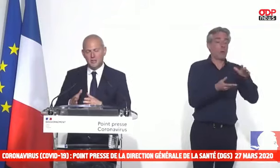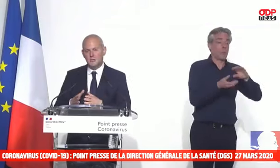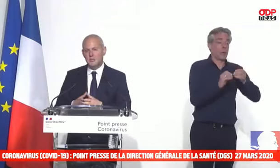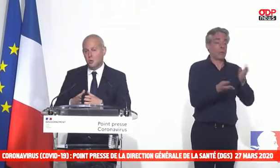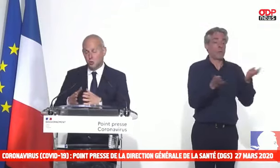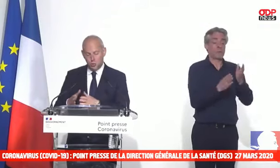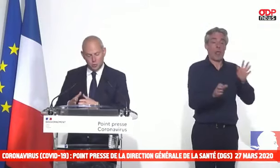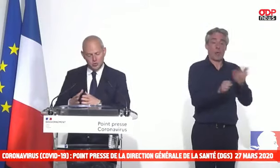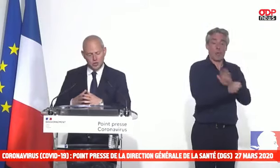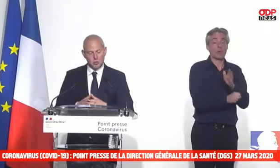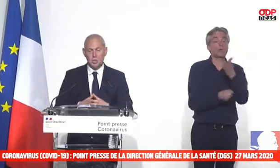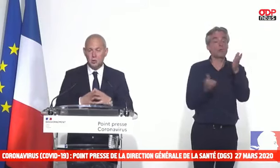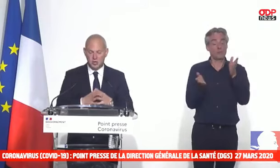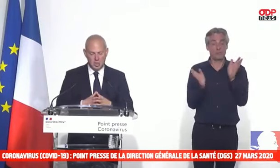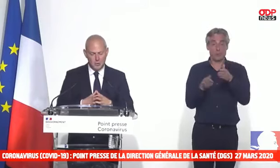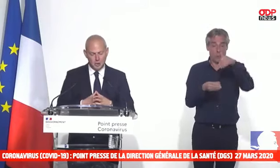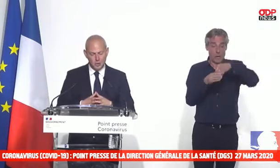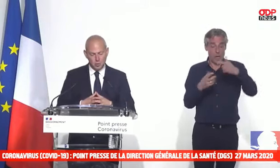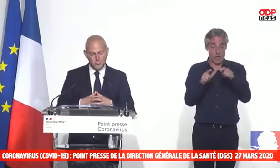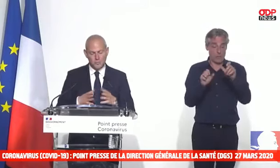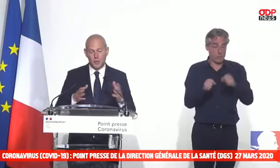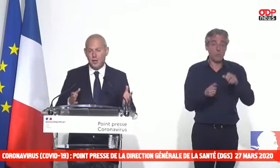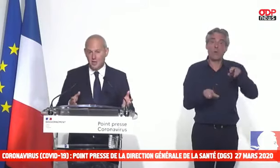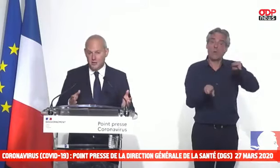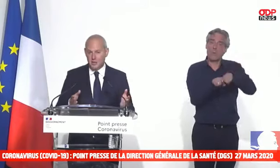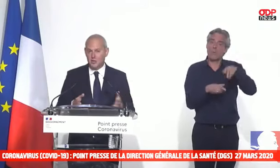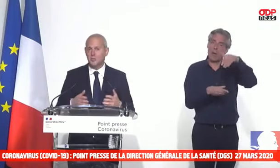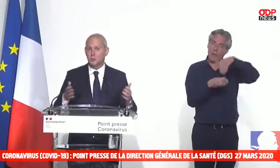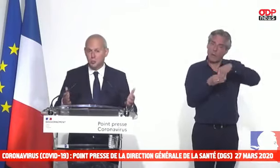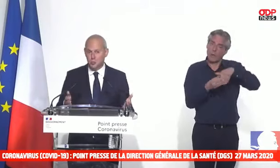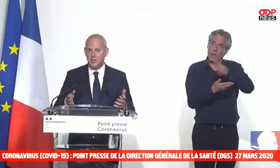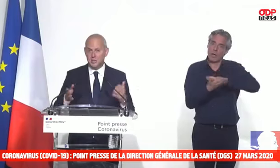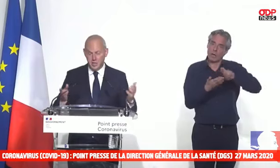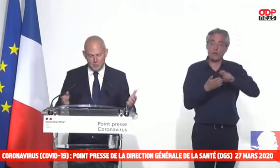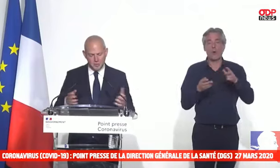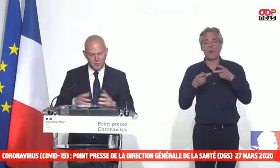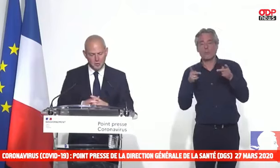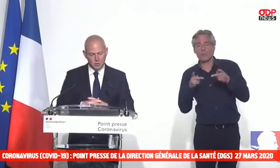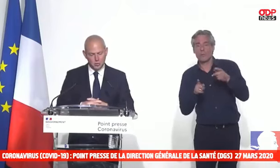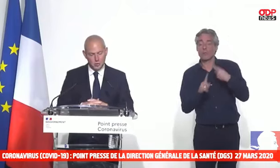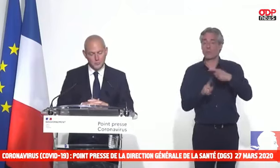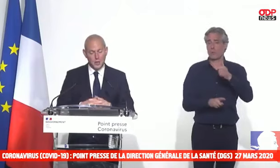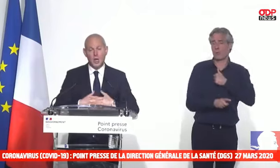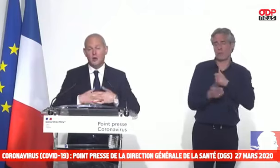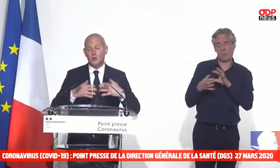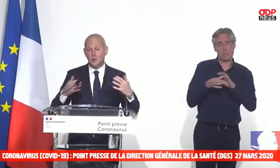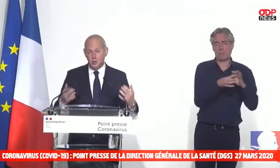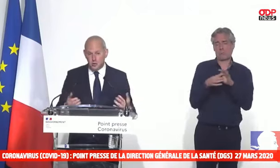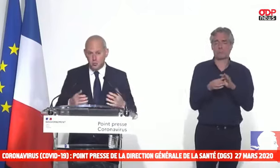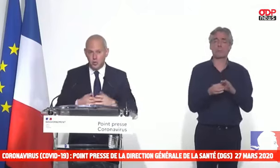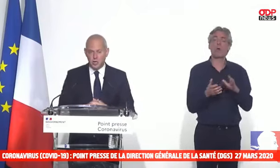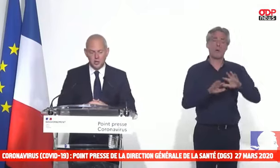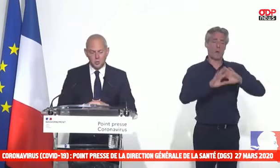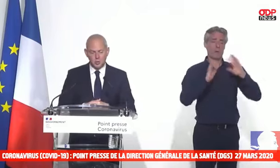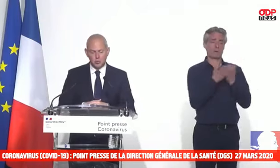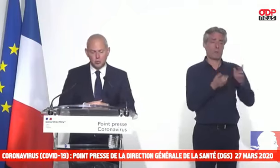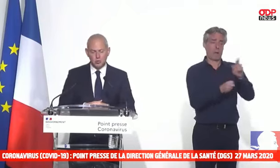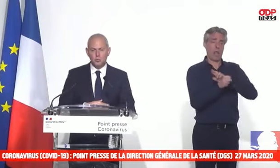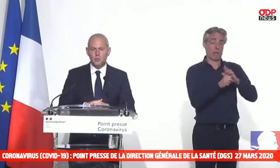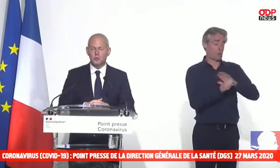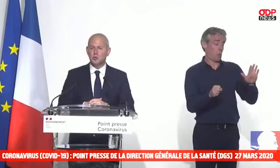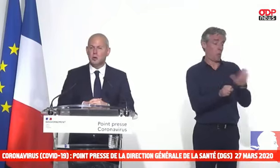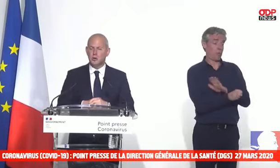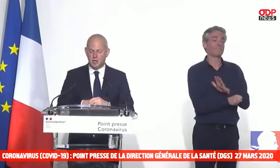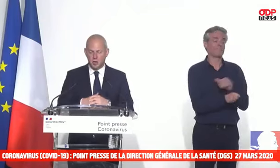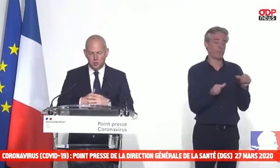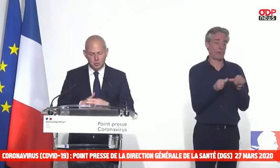vers des établissements non saturés au sein de la même région, avec les établissements publics et privés bien sûr. Lorsque l'ensemble de la région est sous tension,